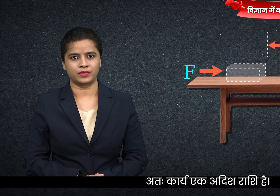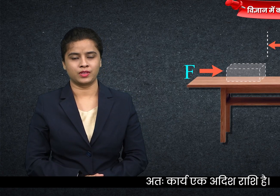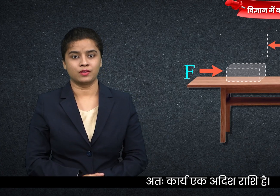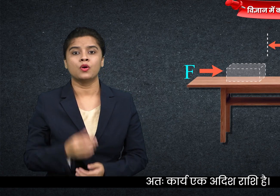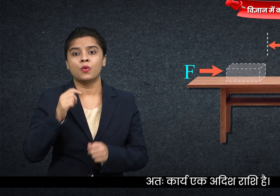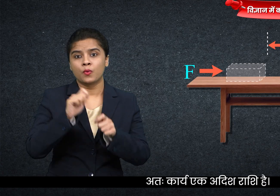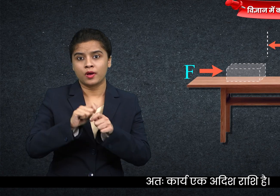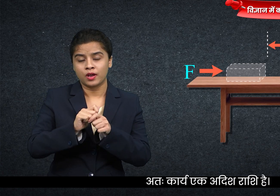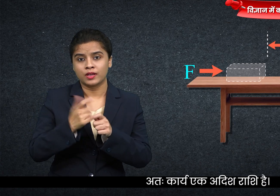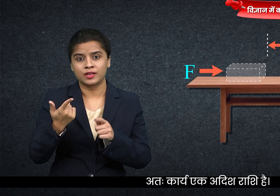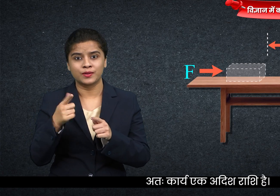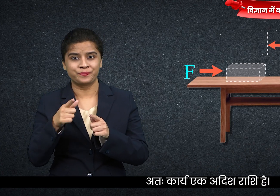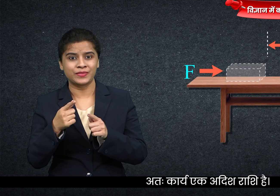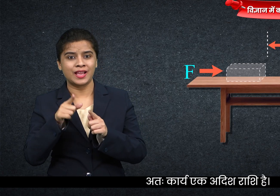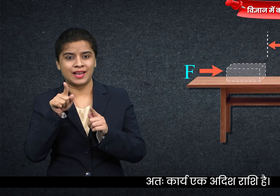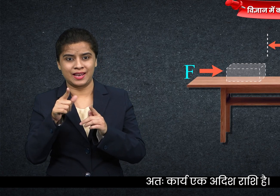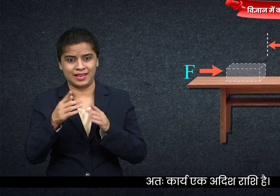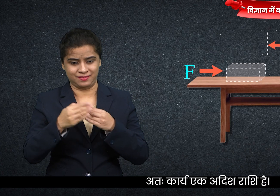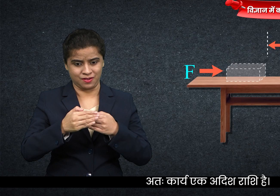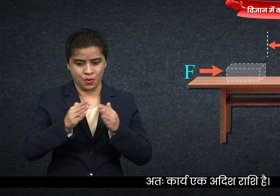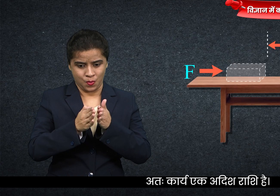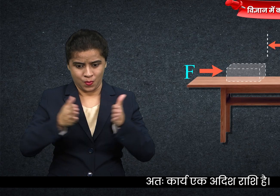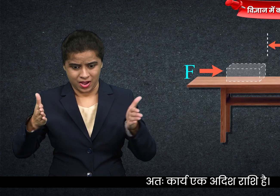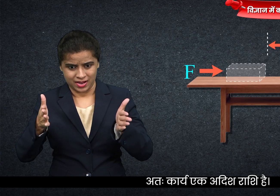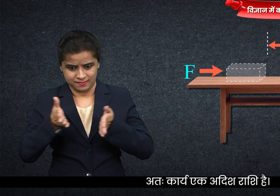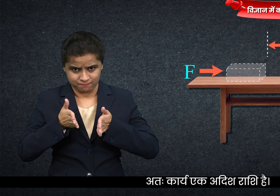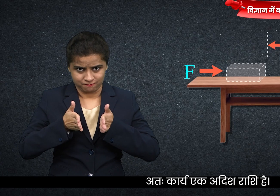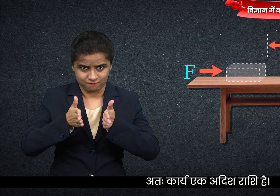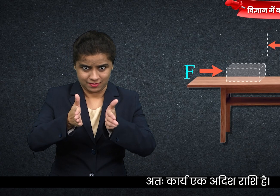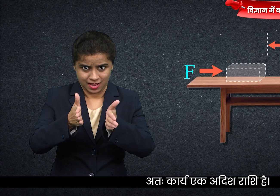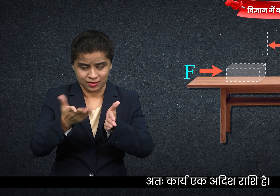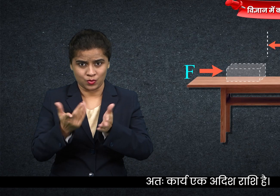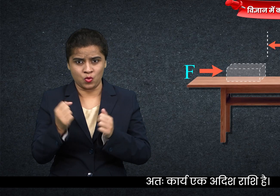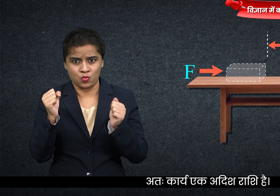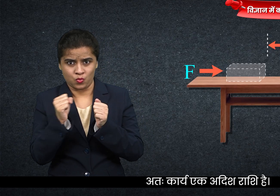अतः कार्य एक अदिश राशि है।